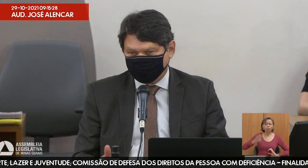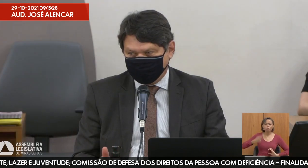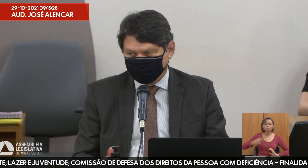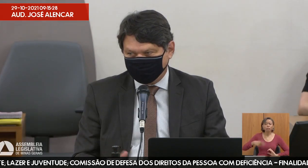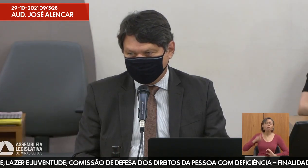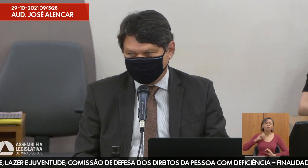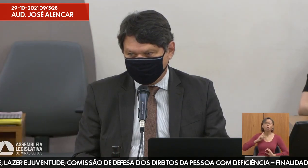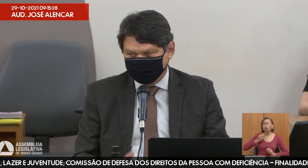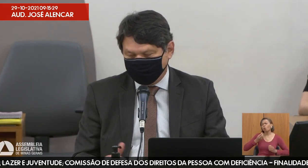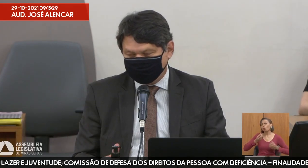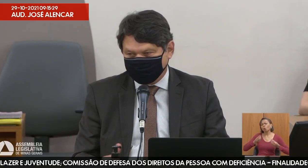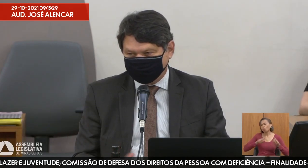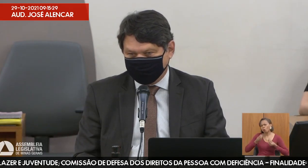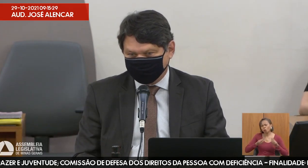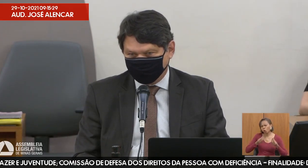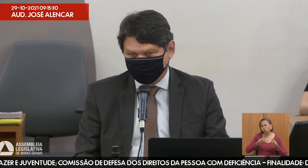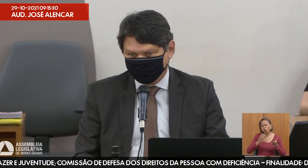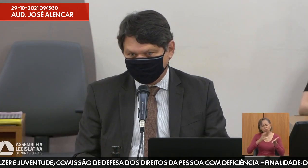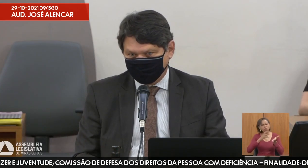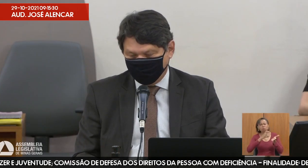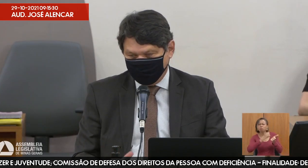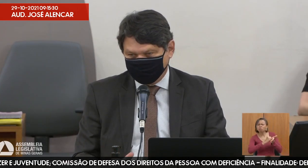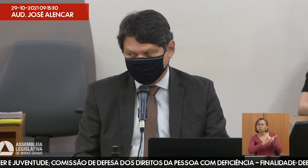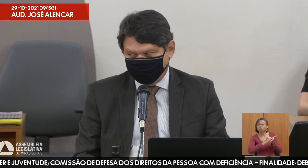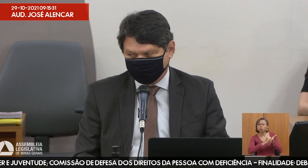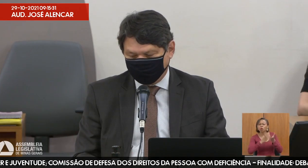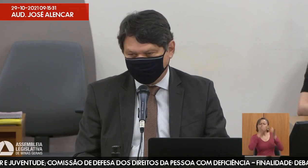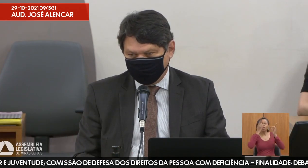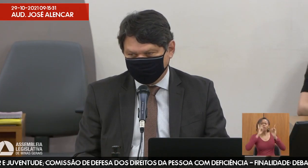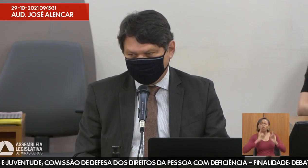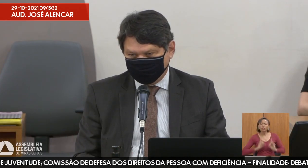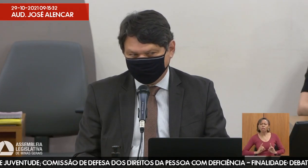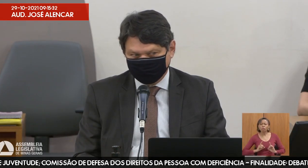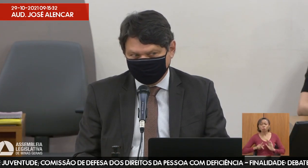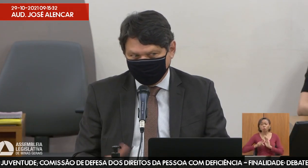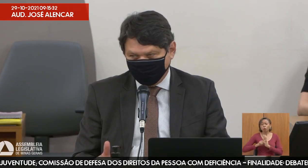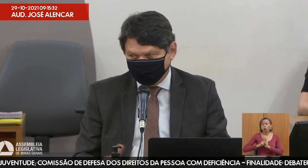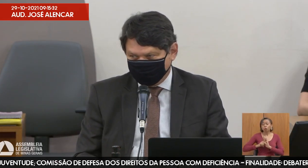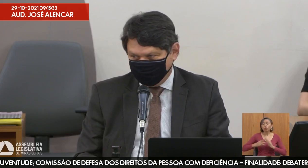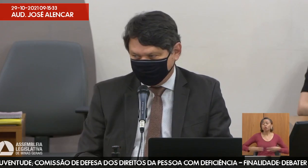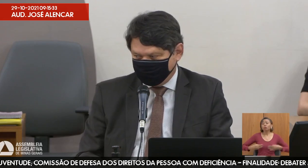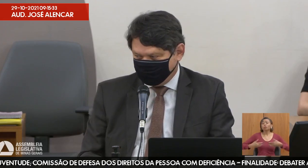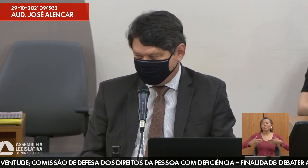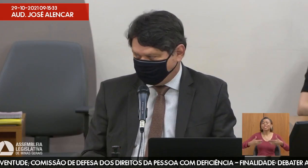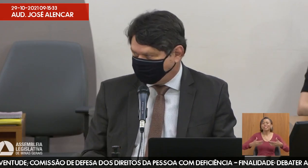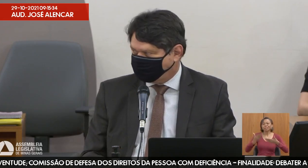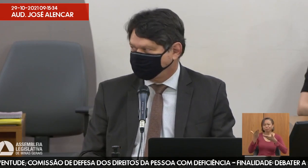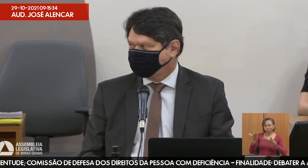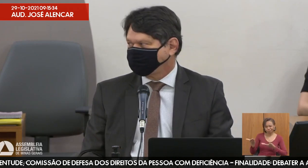vai acontecer, esse cadastro que o Ministério está providenciando. É com você, Priscila.